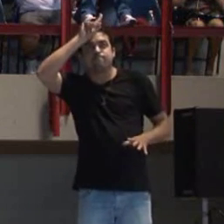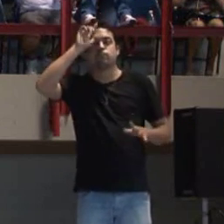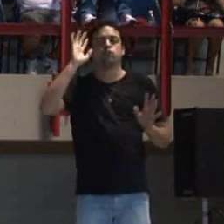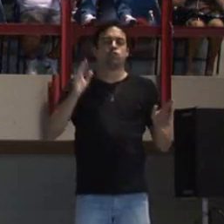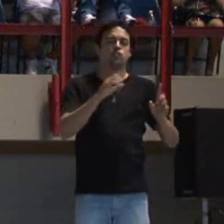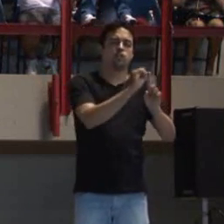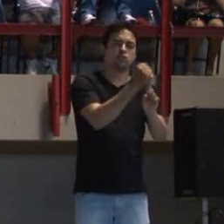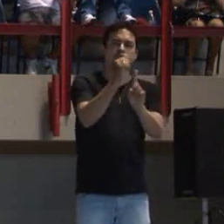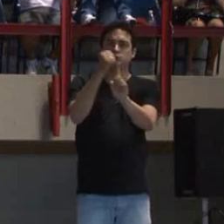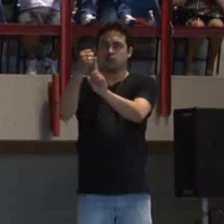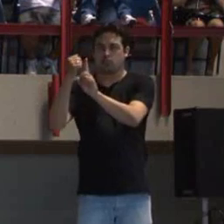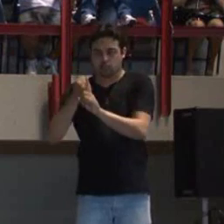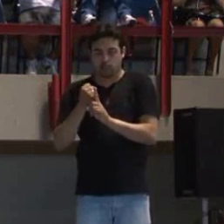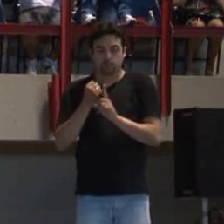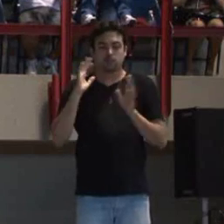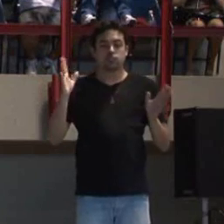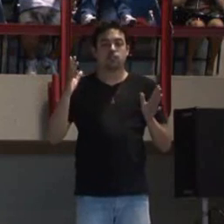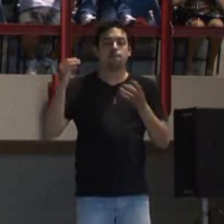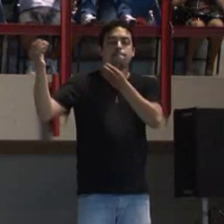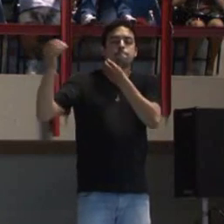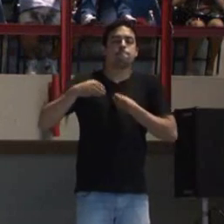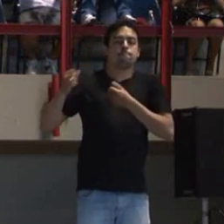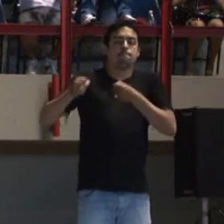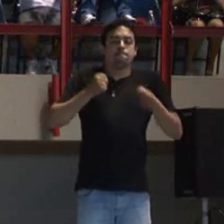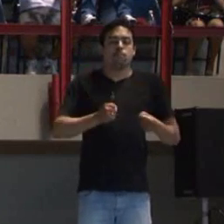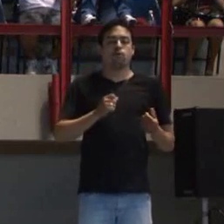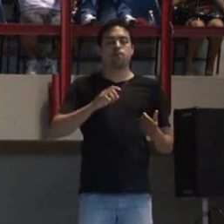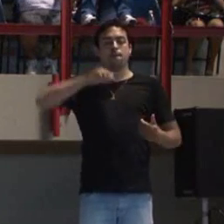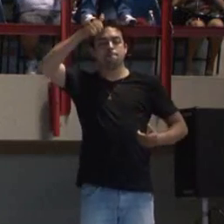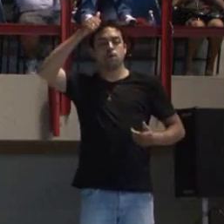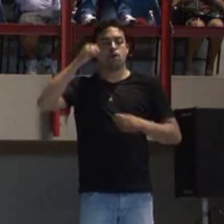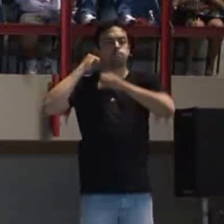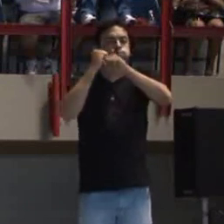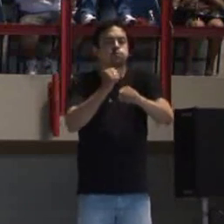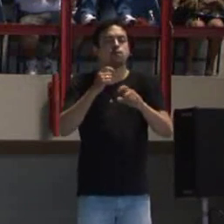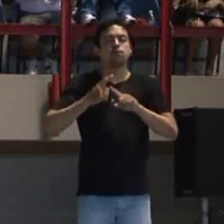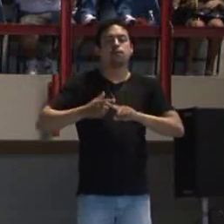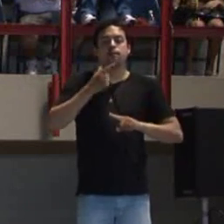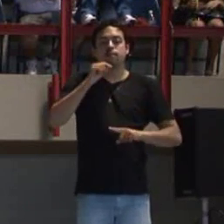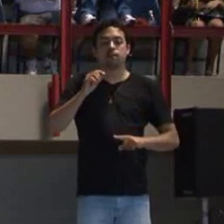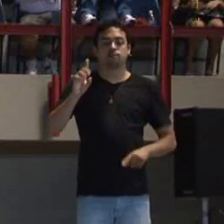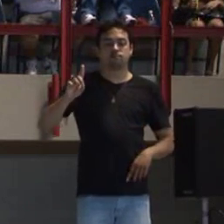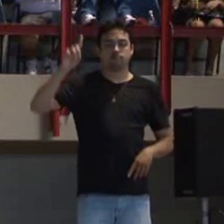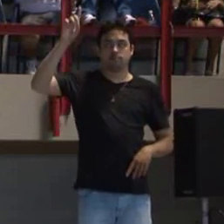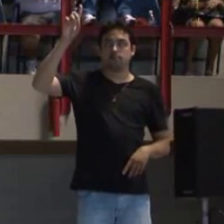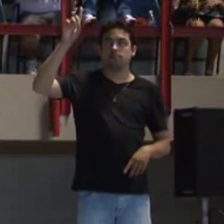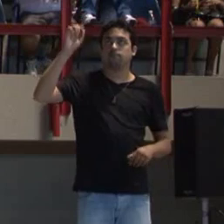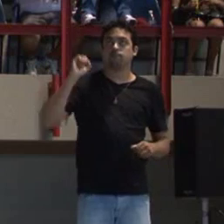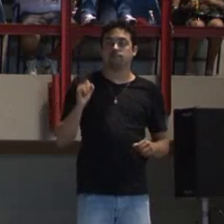todas as sociedades antigas. Quem deu a força para aquele cara ser o melhor caçador?